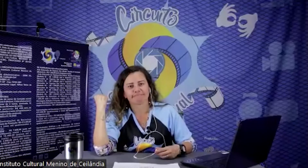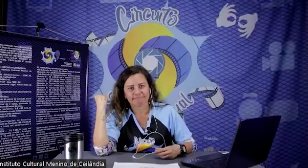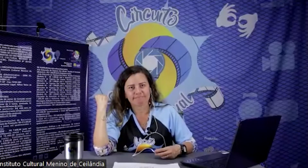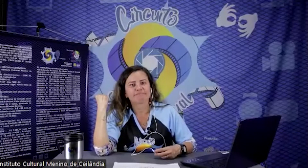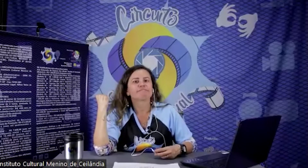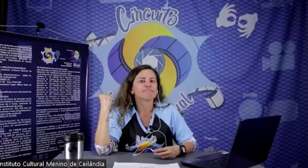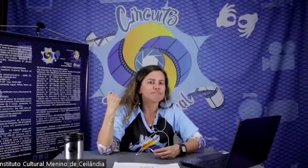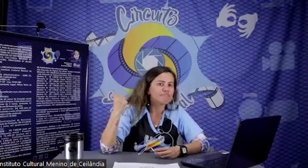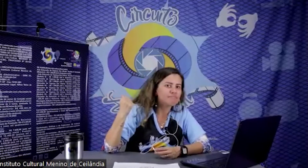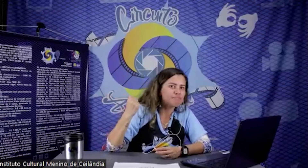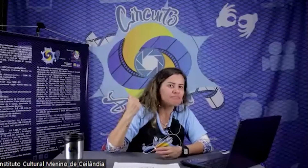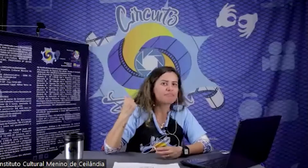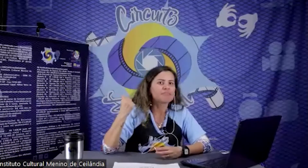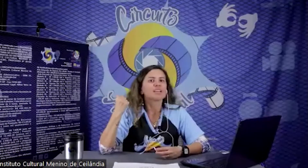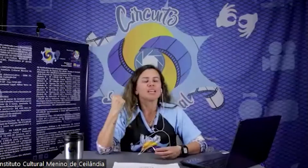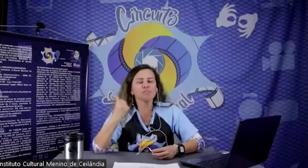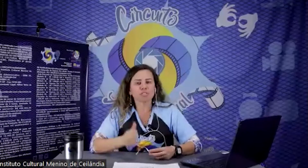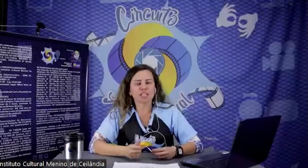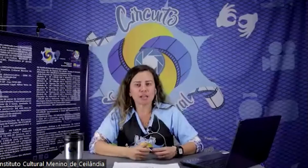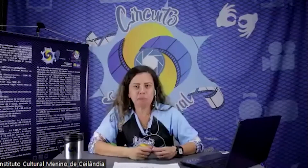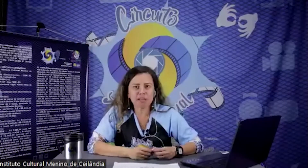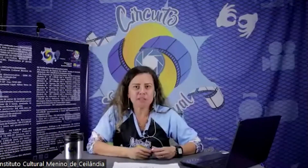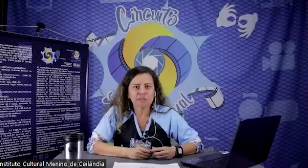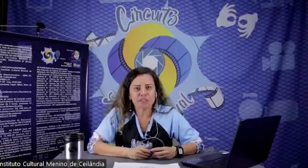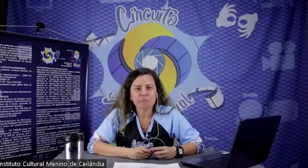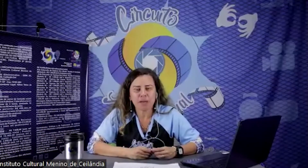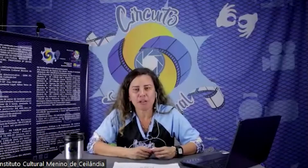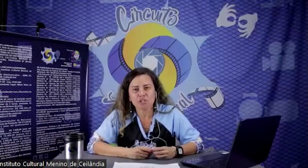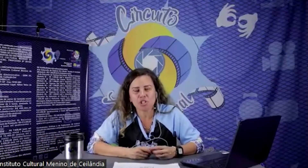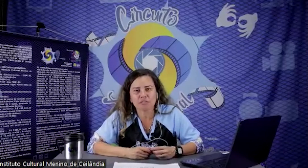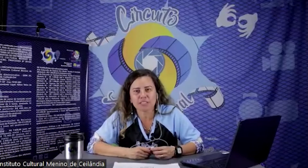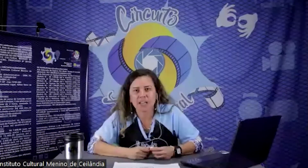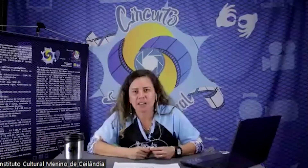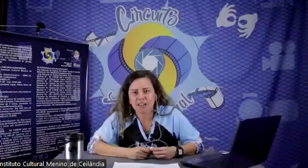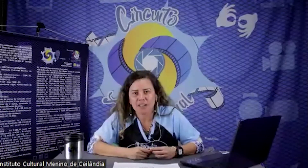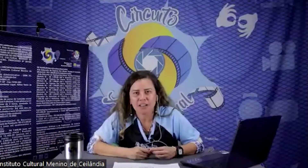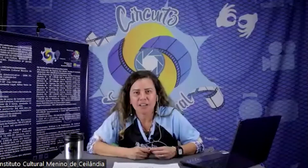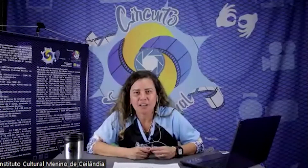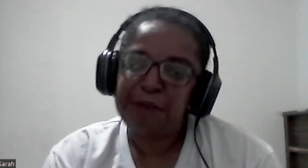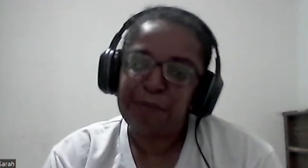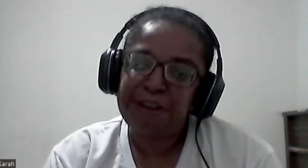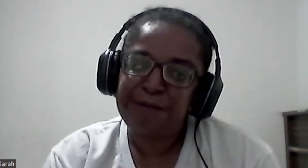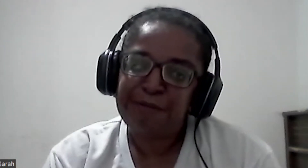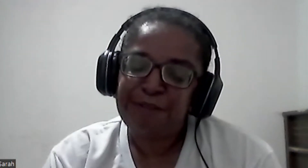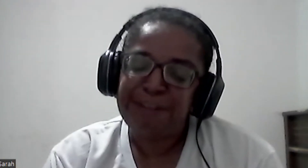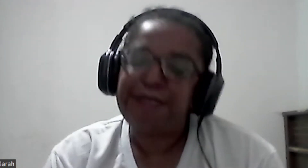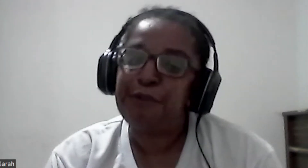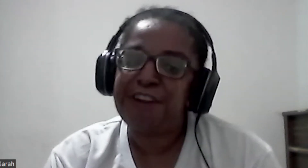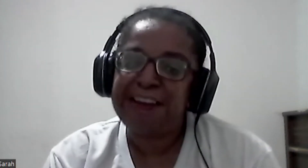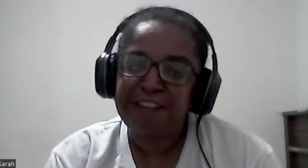Não. E você também tem perda auditiva, Sara? Isso é moderado